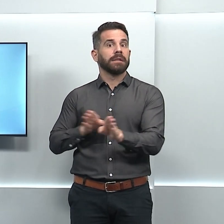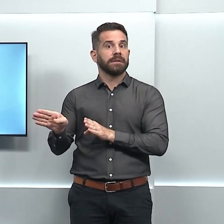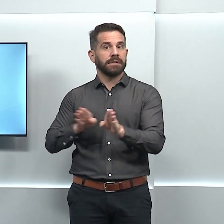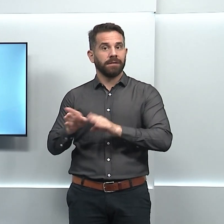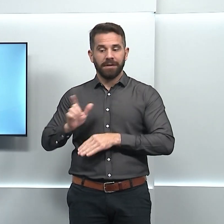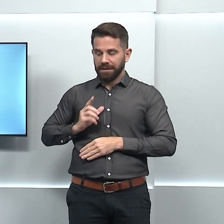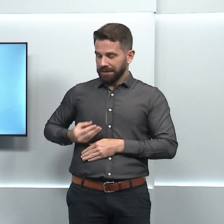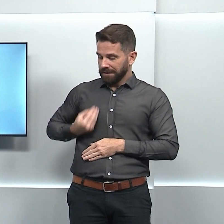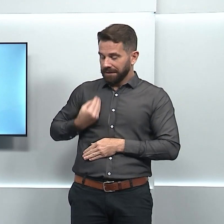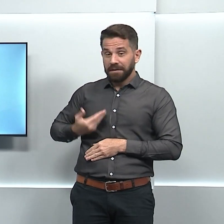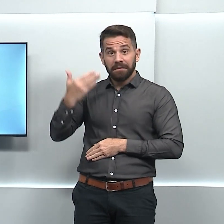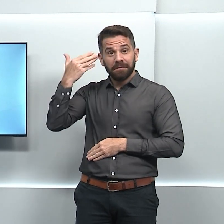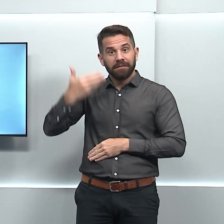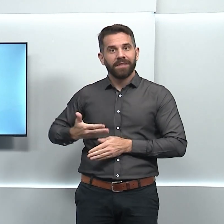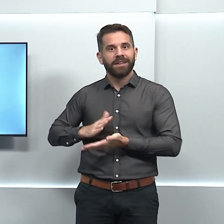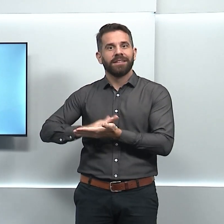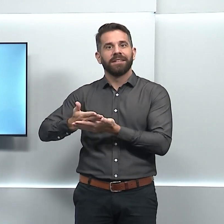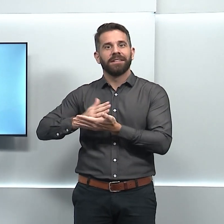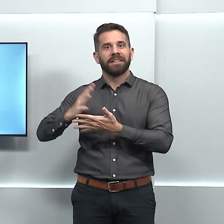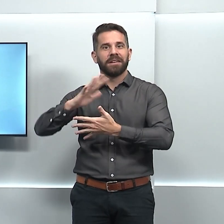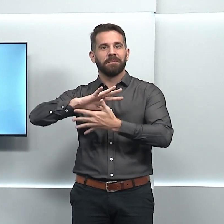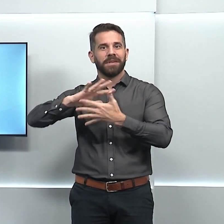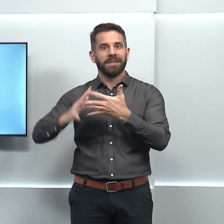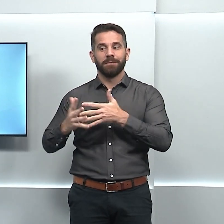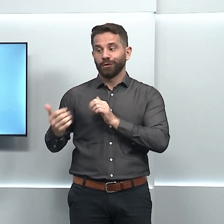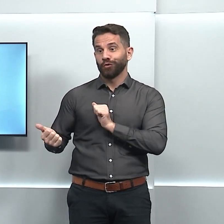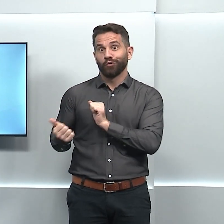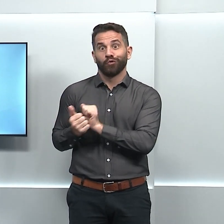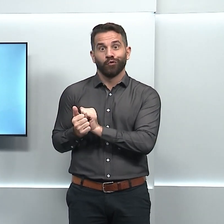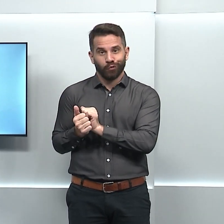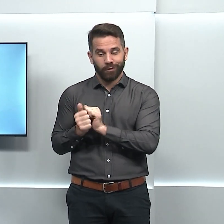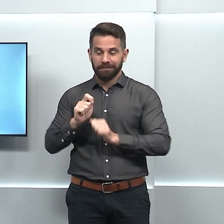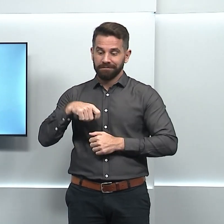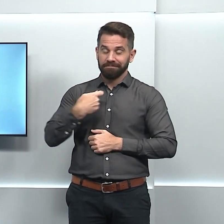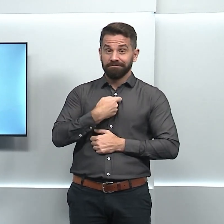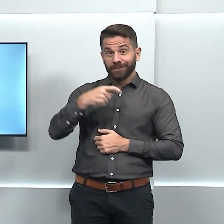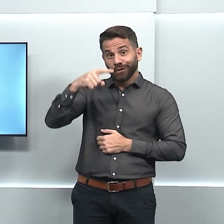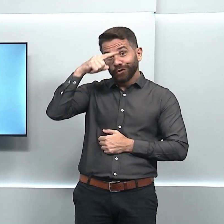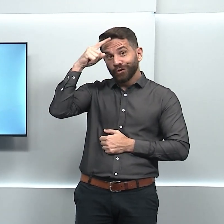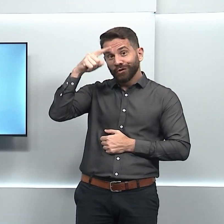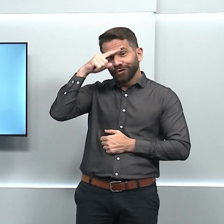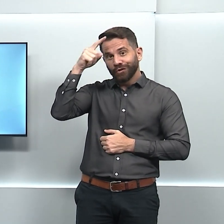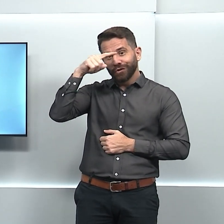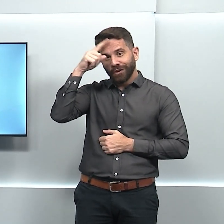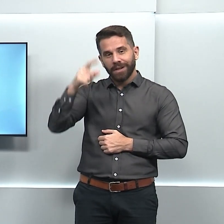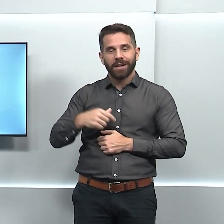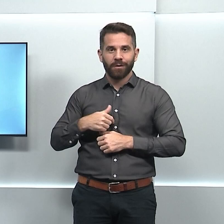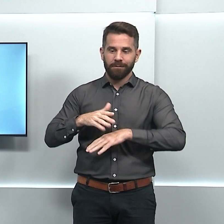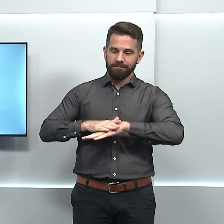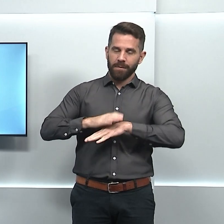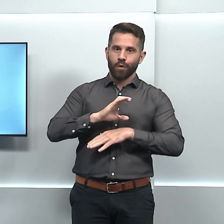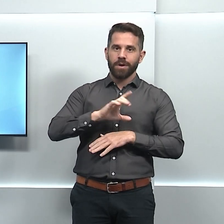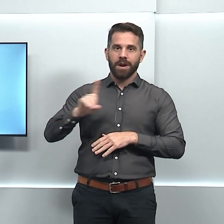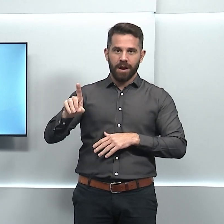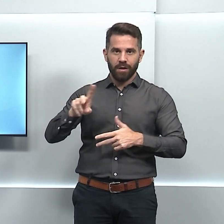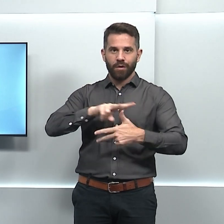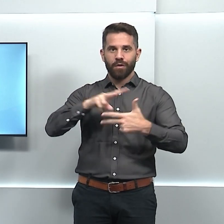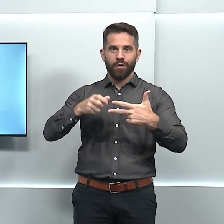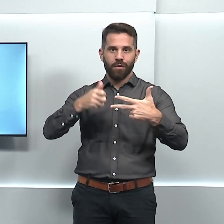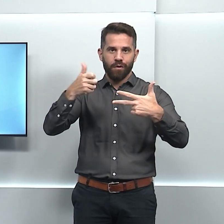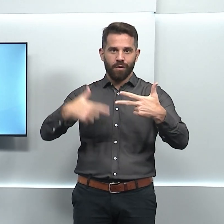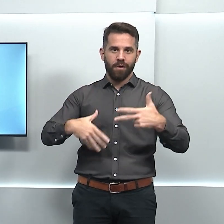conta com interpretação para Libras feita aqui no estúdio pelo professor Diego Barbosa, coordenador do Laboratório de Tradução